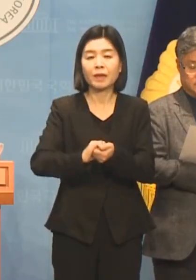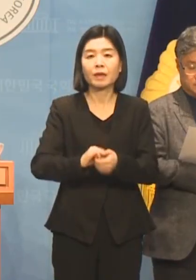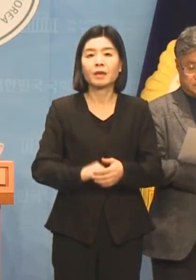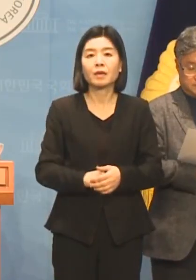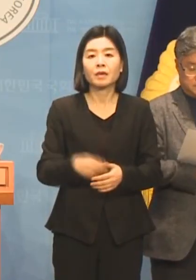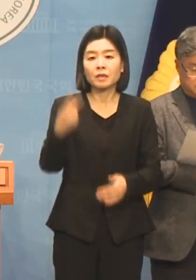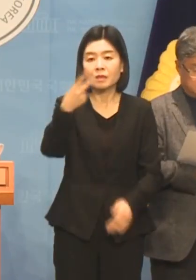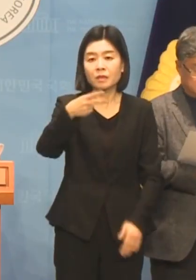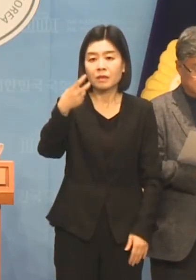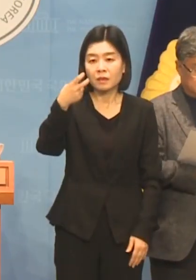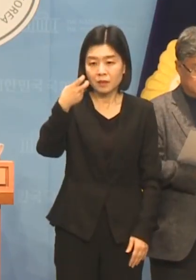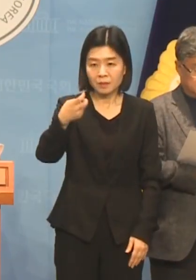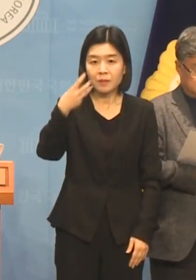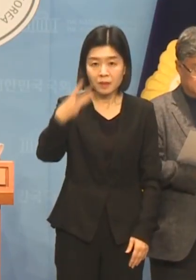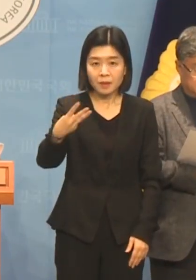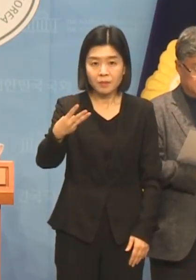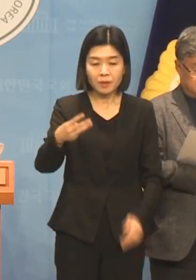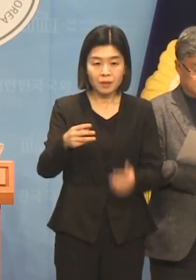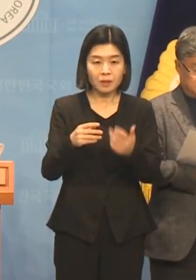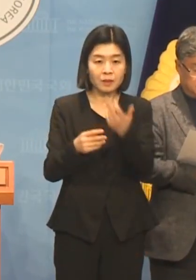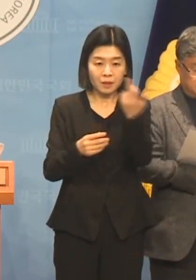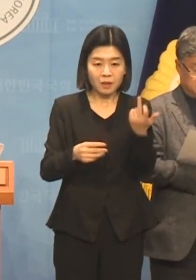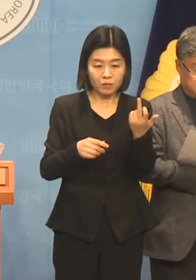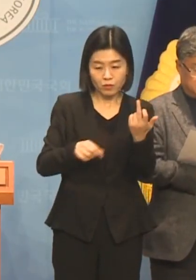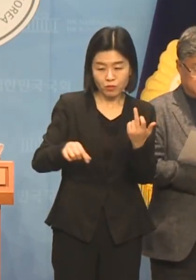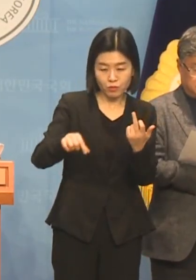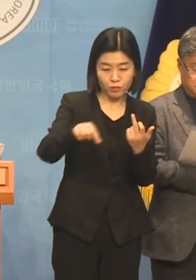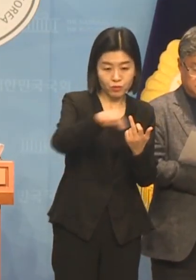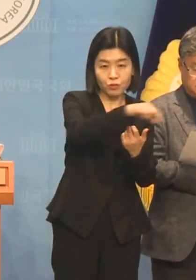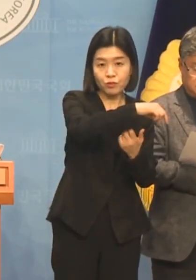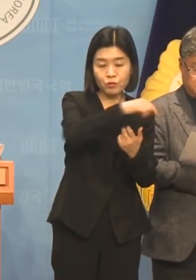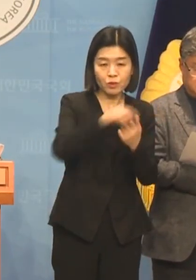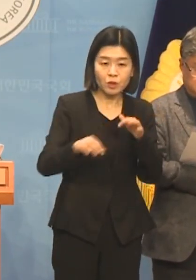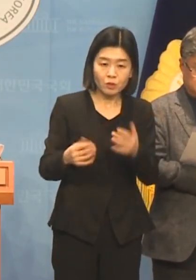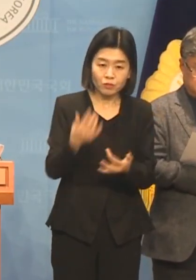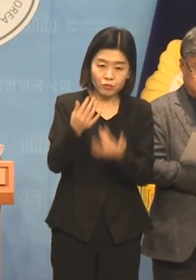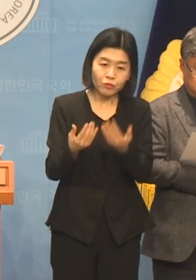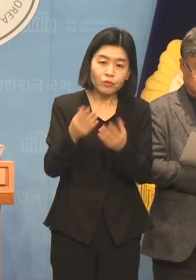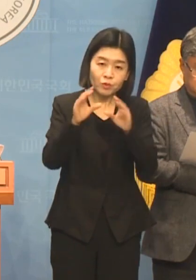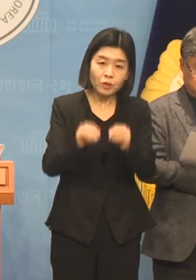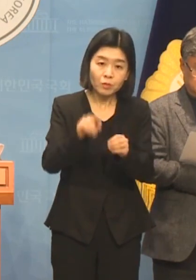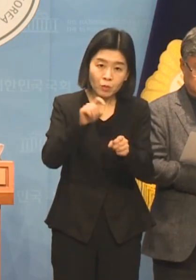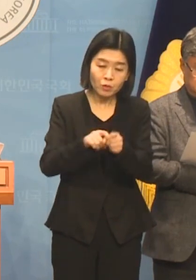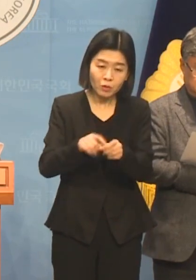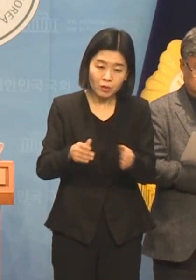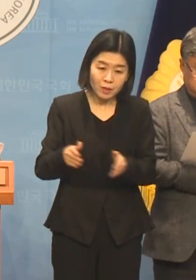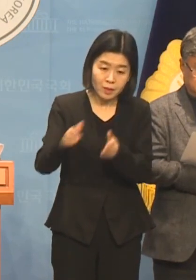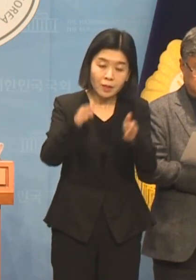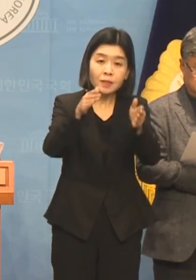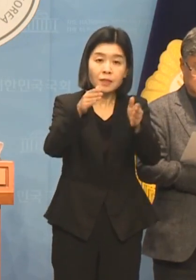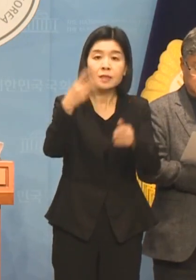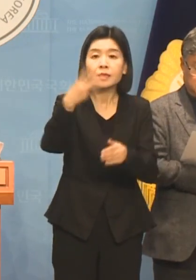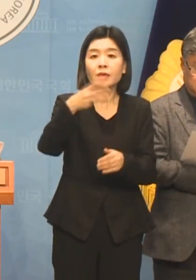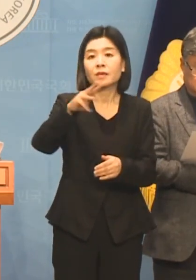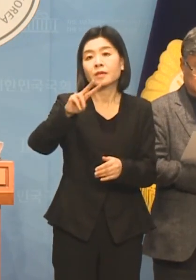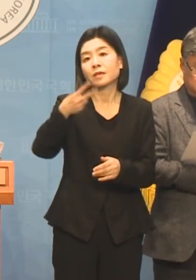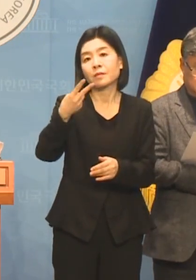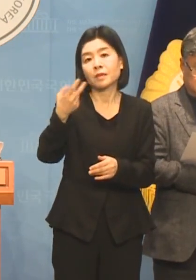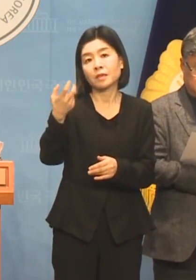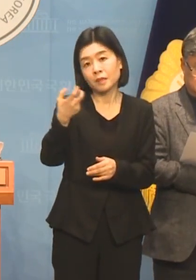2023년에는 산불 진화 임도를 2027년까지 3,207km 확충하겠다고